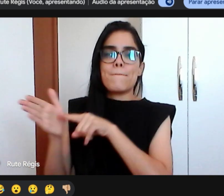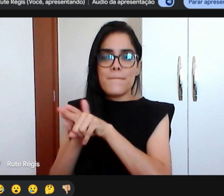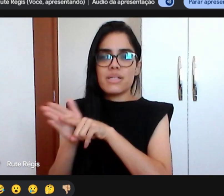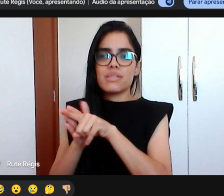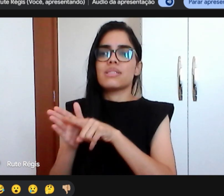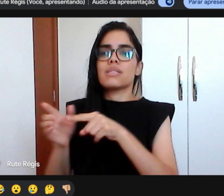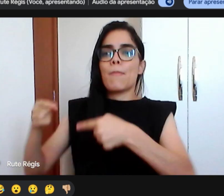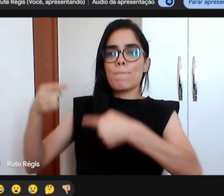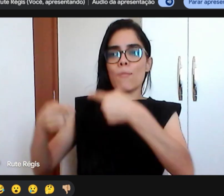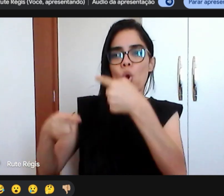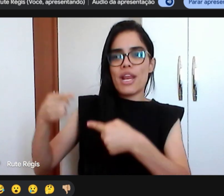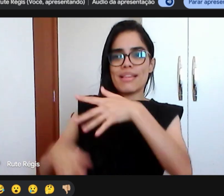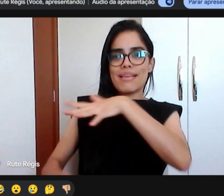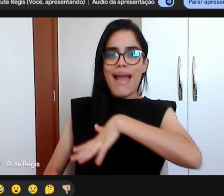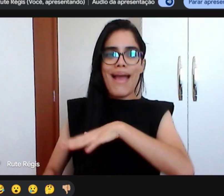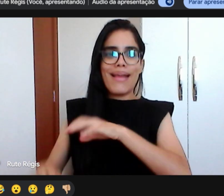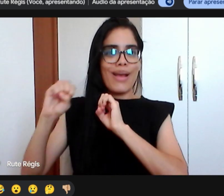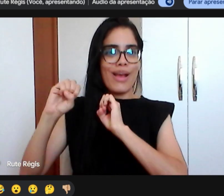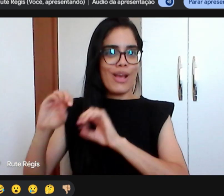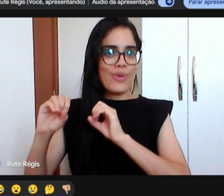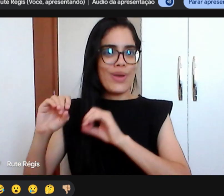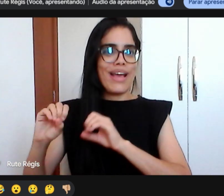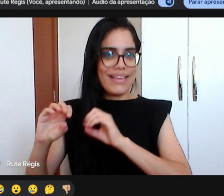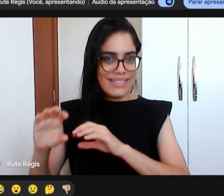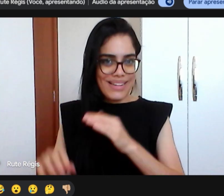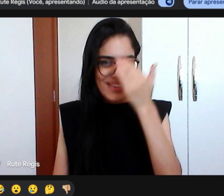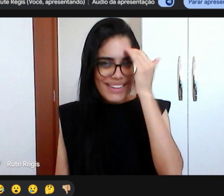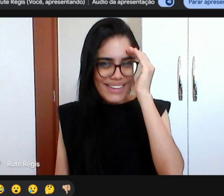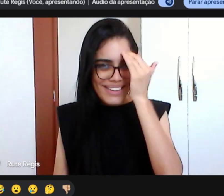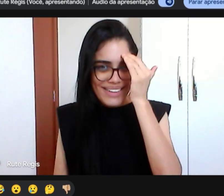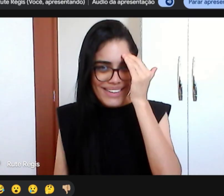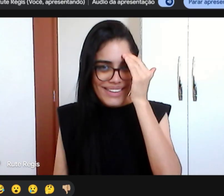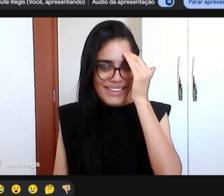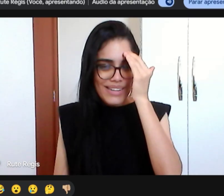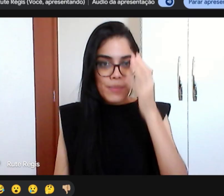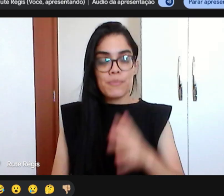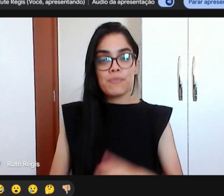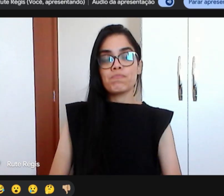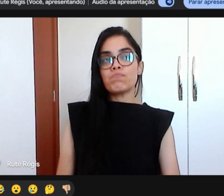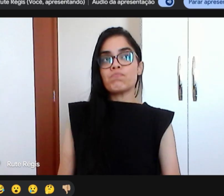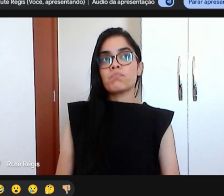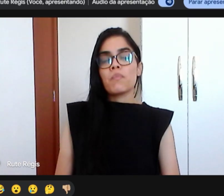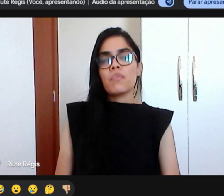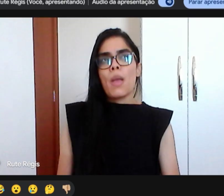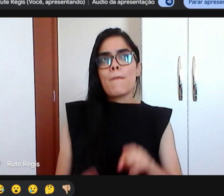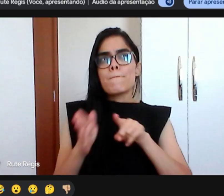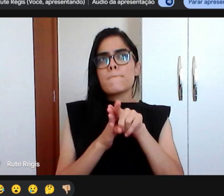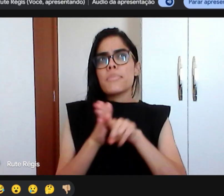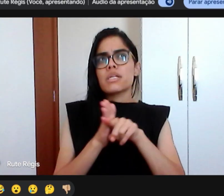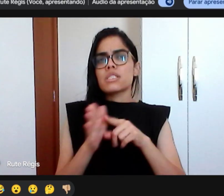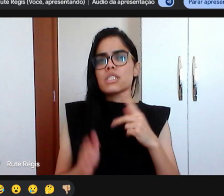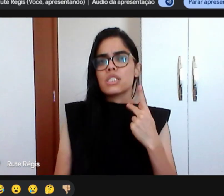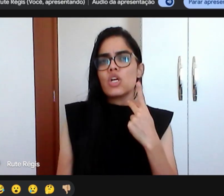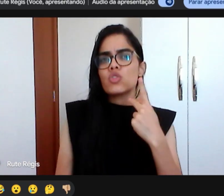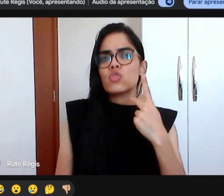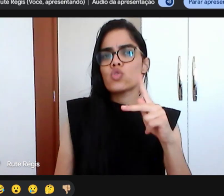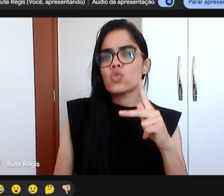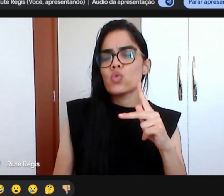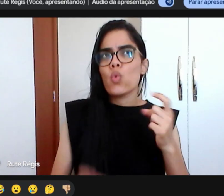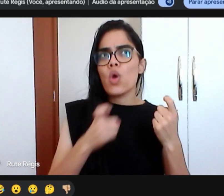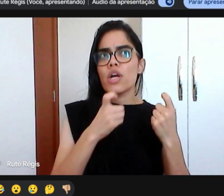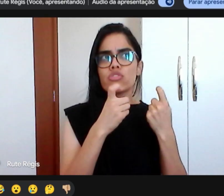e tem linha de pesquisa na área de políticas educacionais no PPGED.